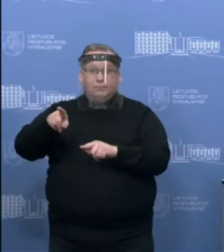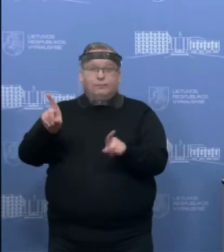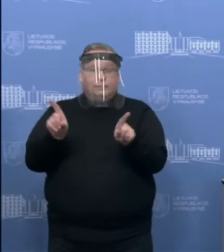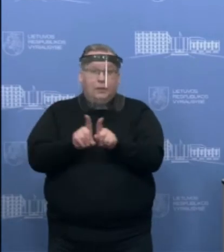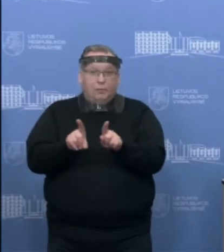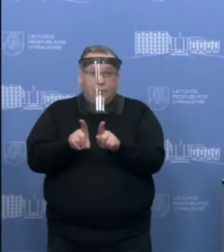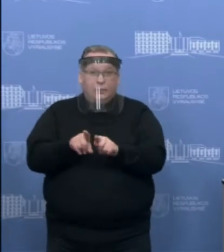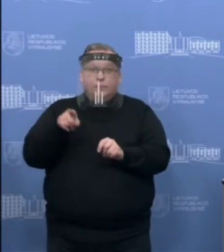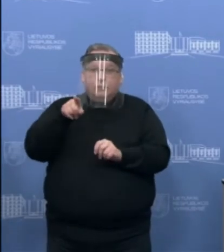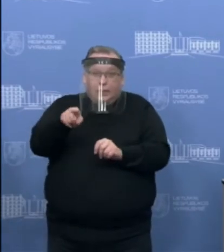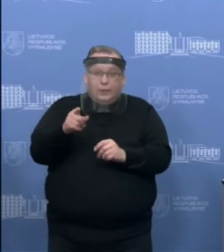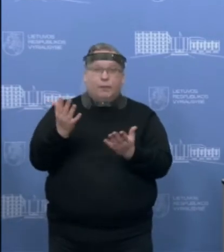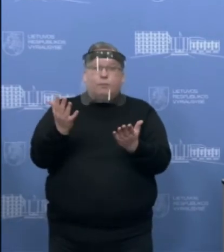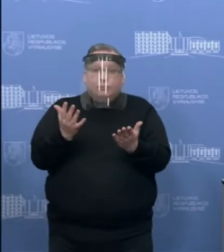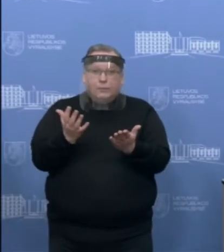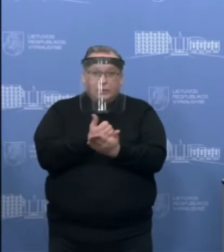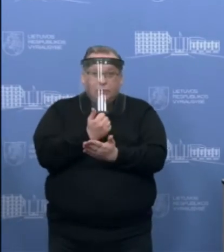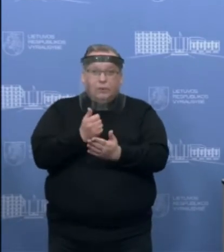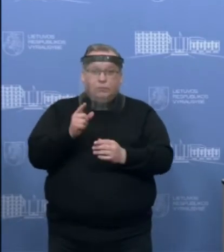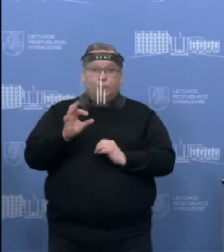ten pasitikėjimo rodiklis smuko